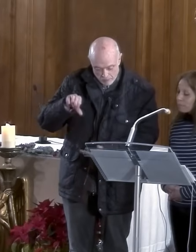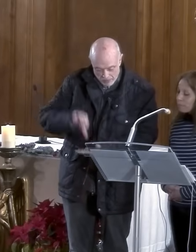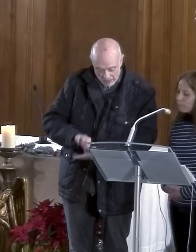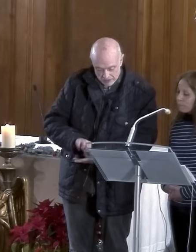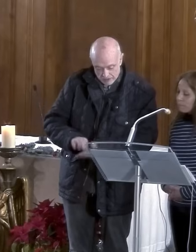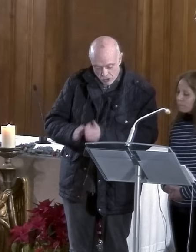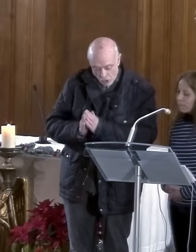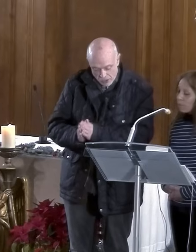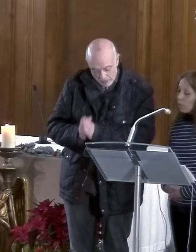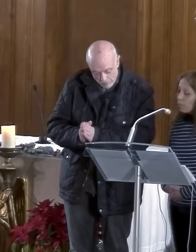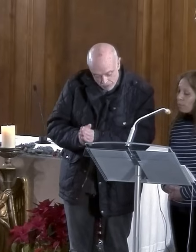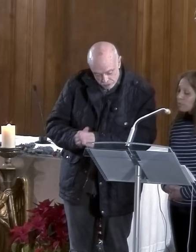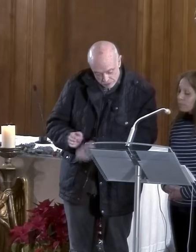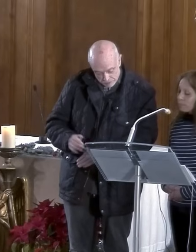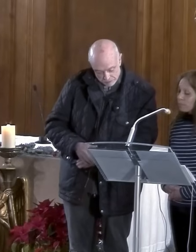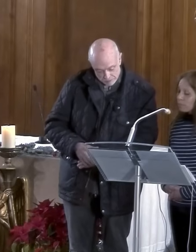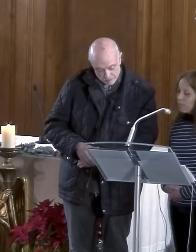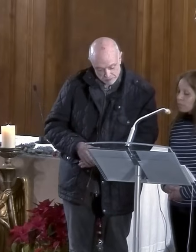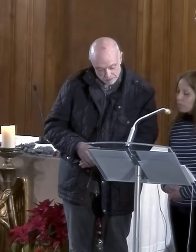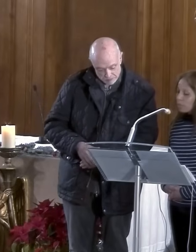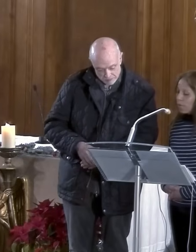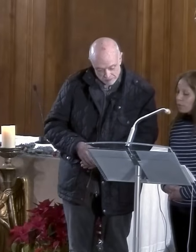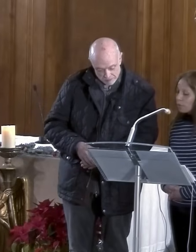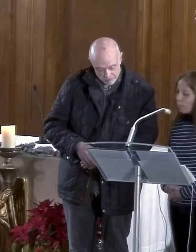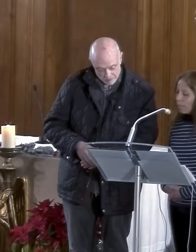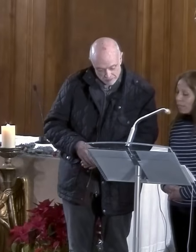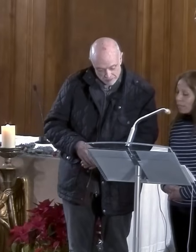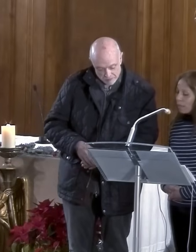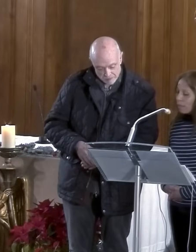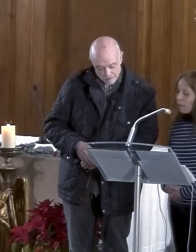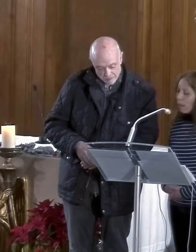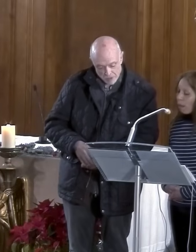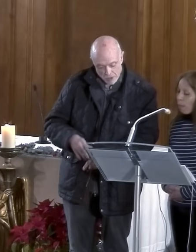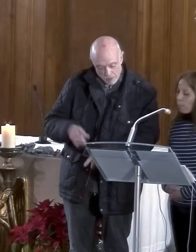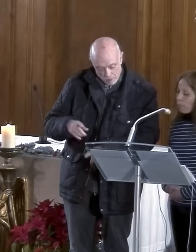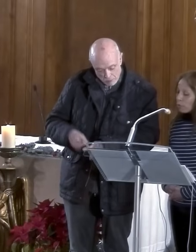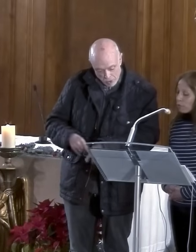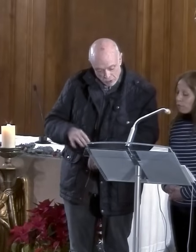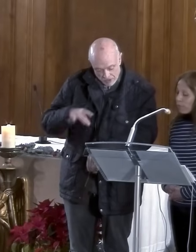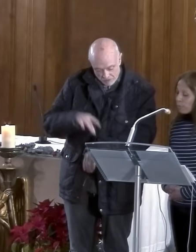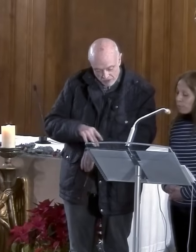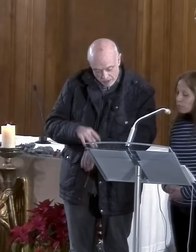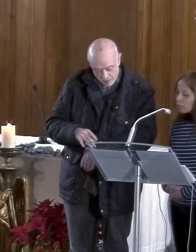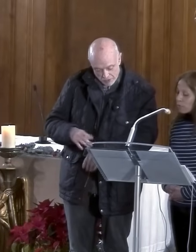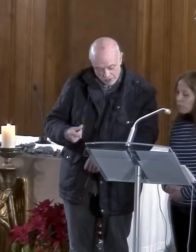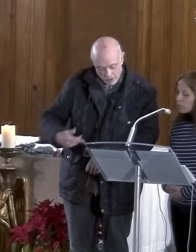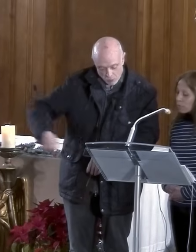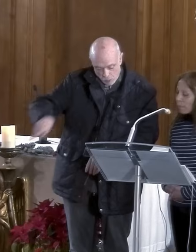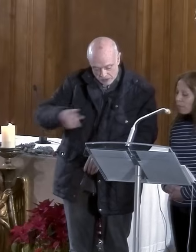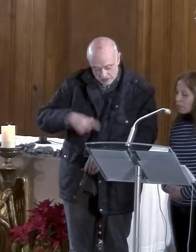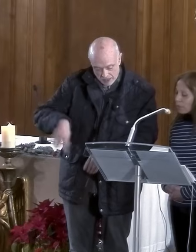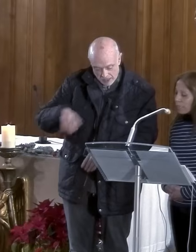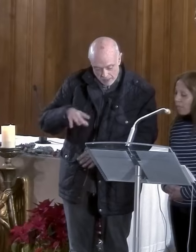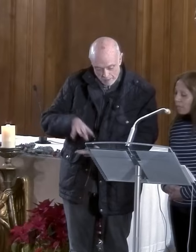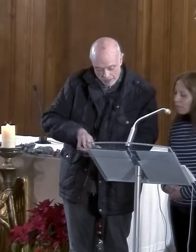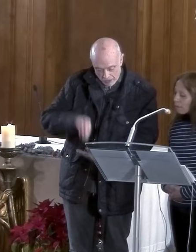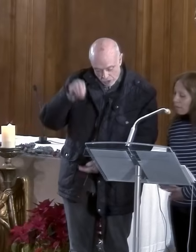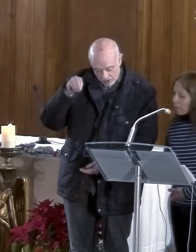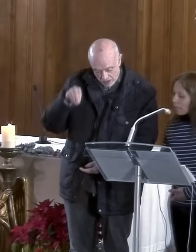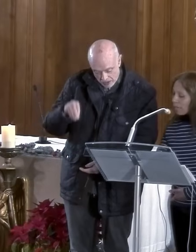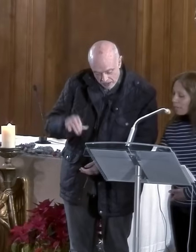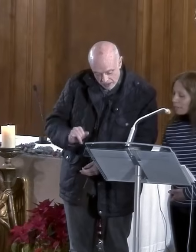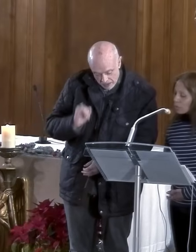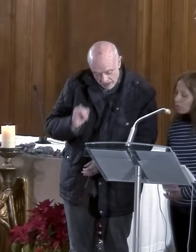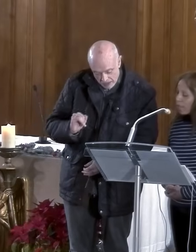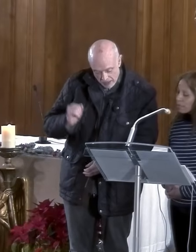países. Oremos. Escúchanos, Padre. Por los enfermos de nuestra parroquia